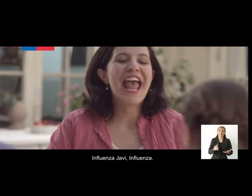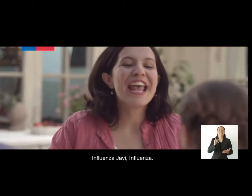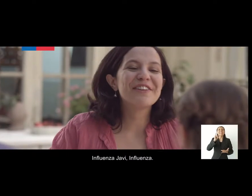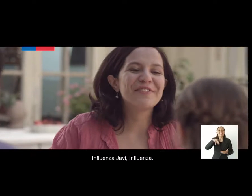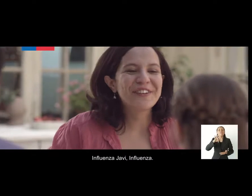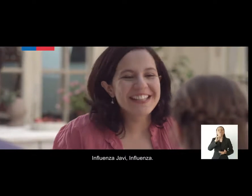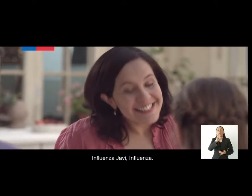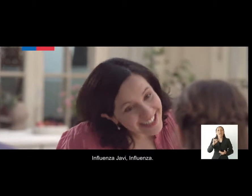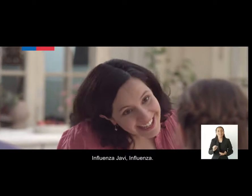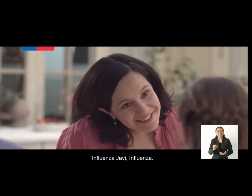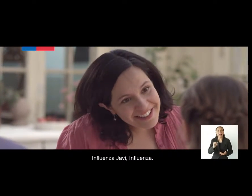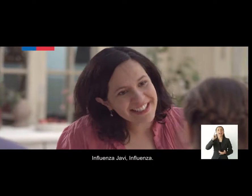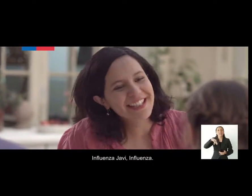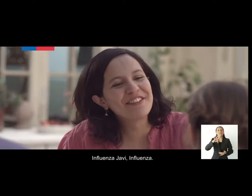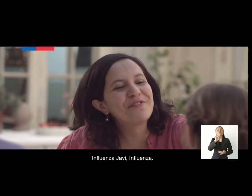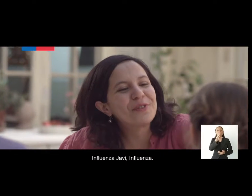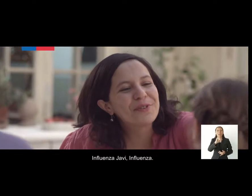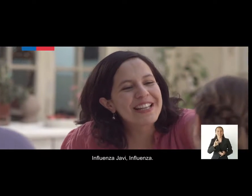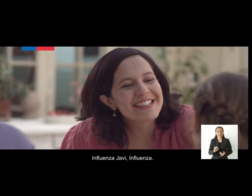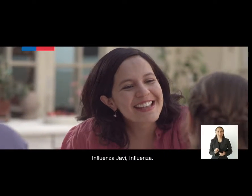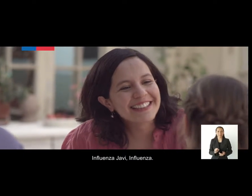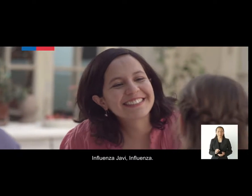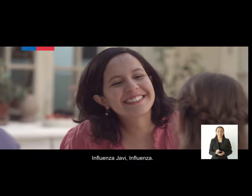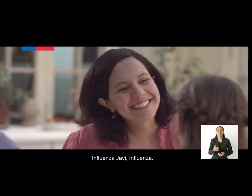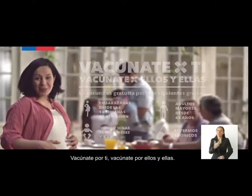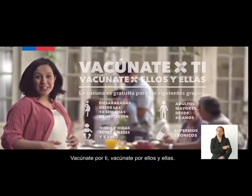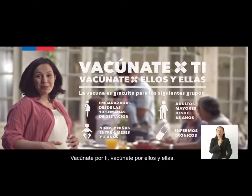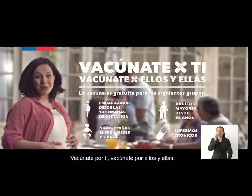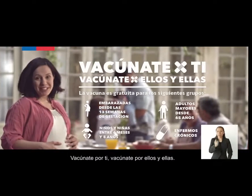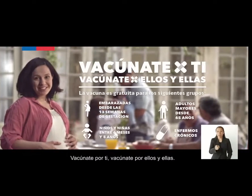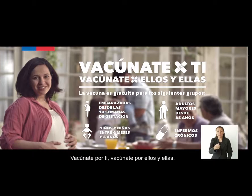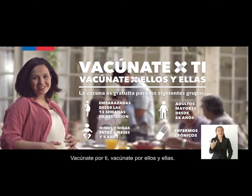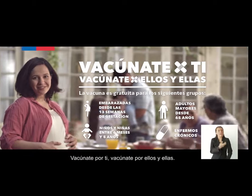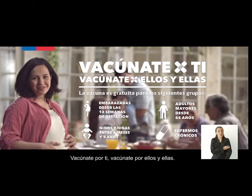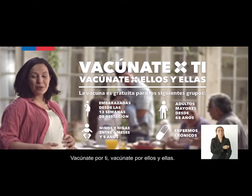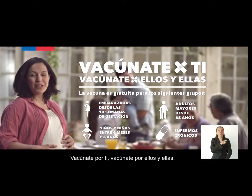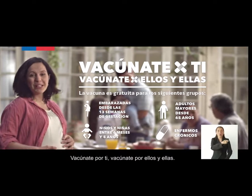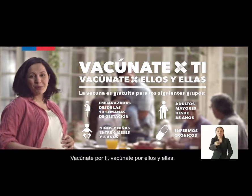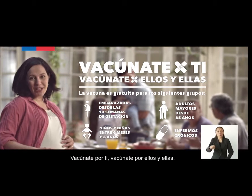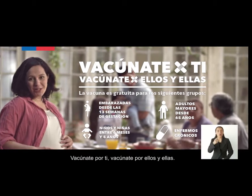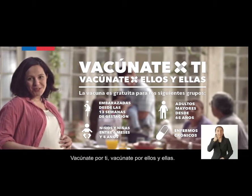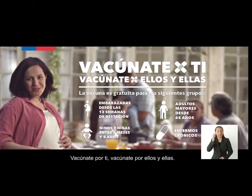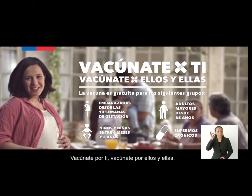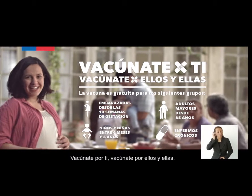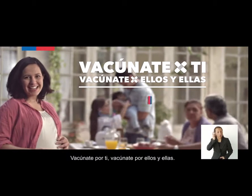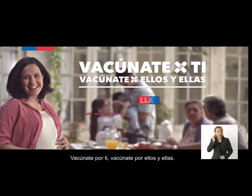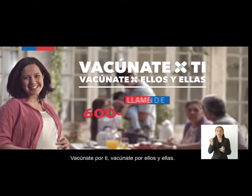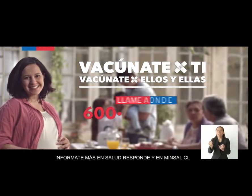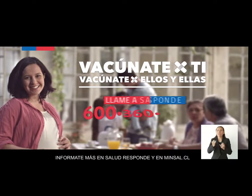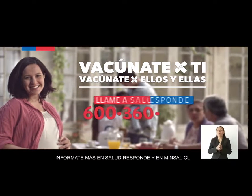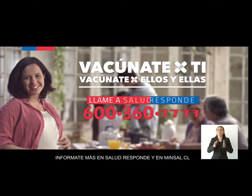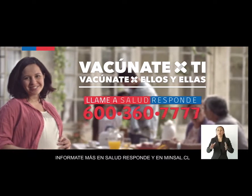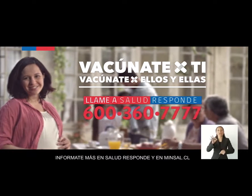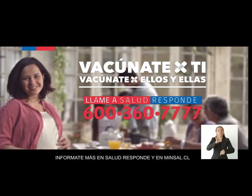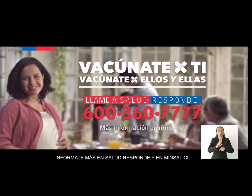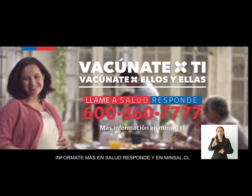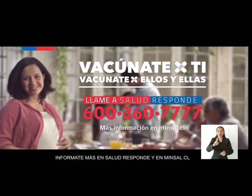influenza. Influenza, Javi, influenza. Vacúnate por ti, vacúnate por ellos y ellas.